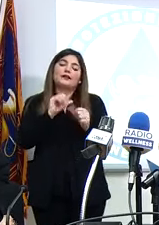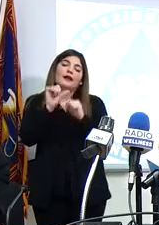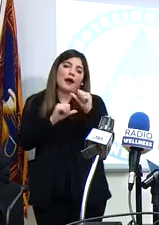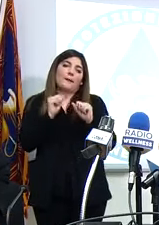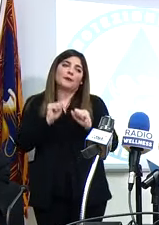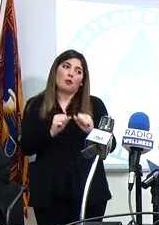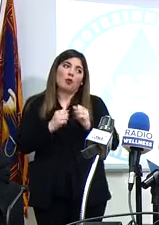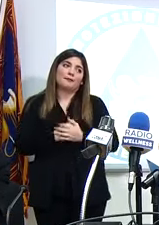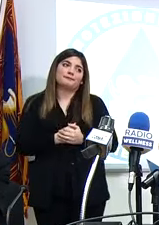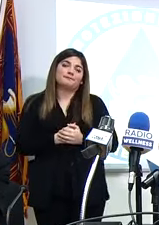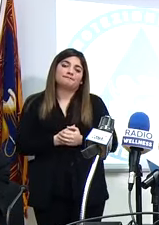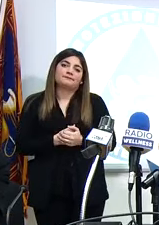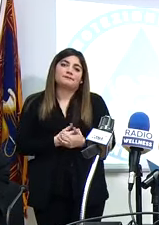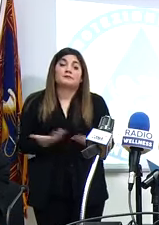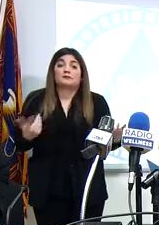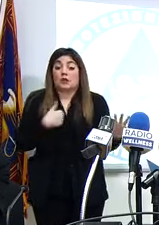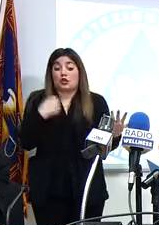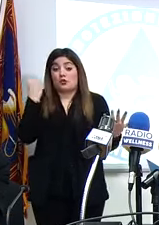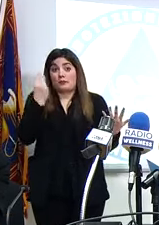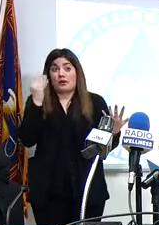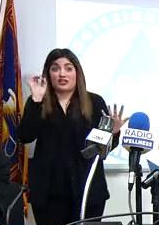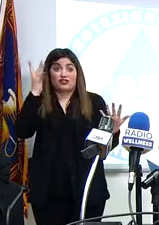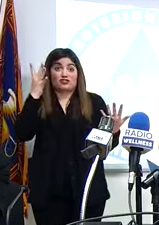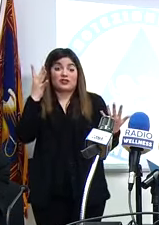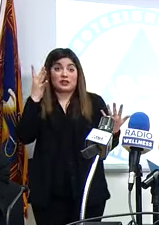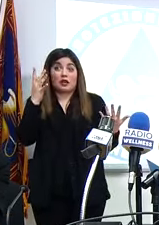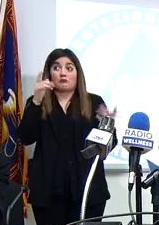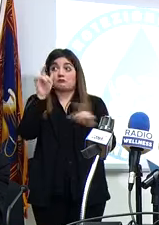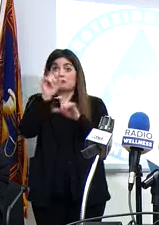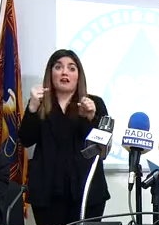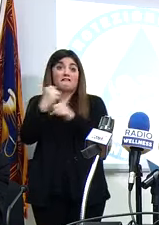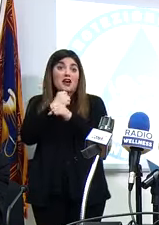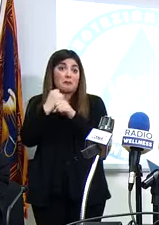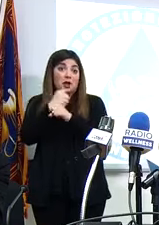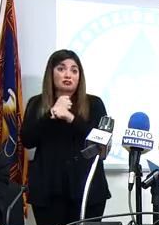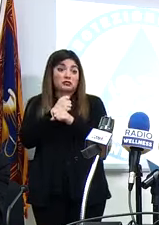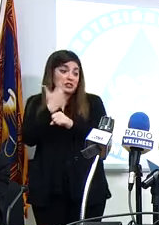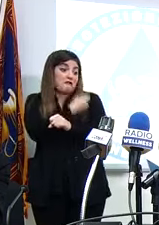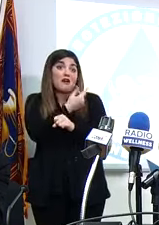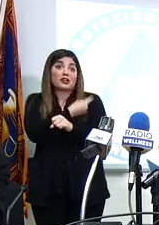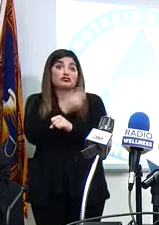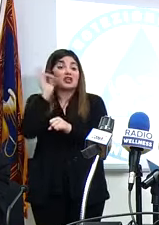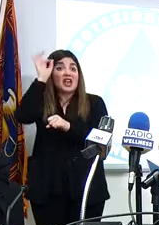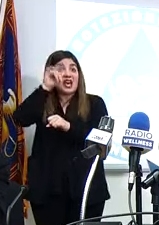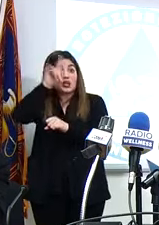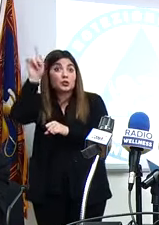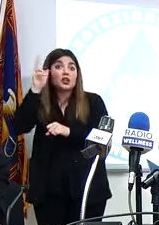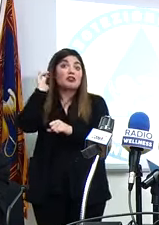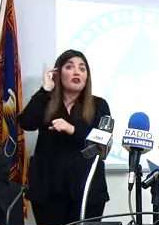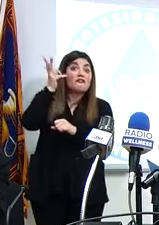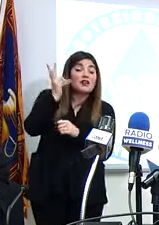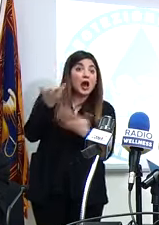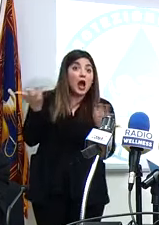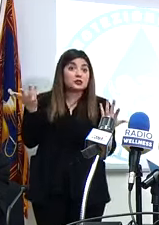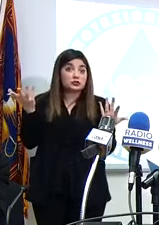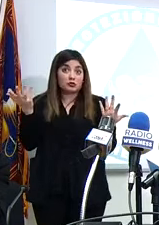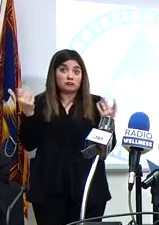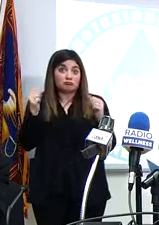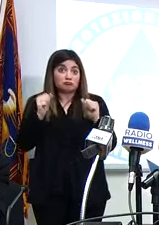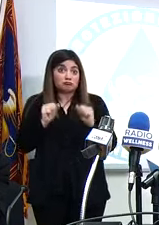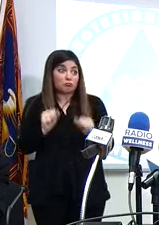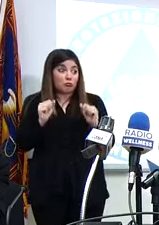Io penso che se i farmacisti vaccinano nel Regno Unito, negli Stati Uniti, in Francia fanno anche tutta la diagnostica